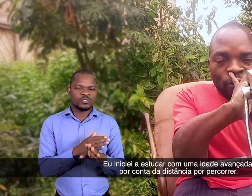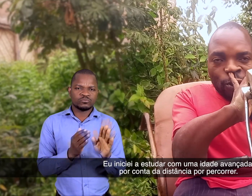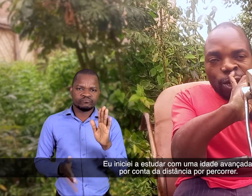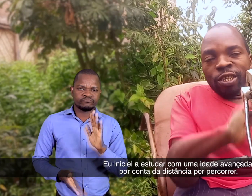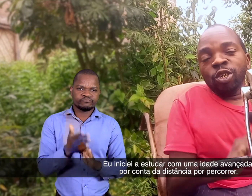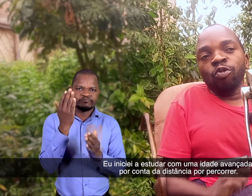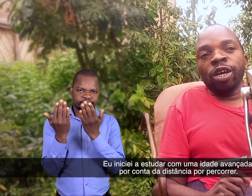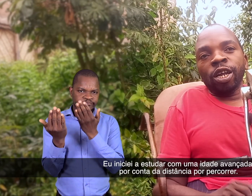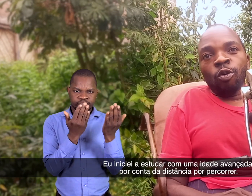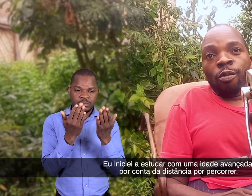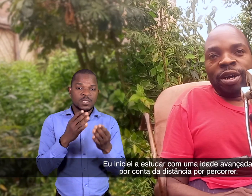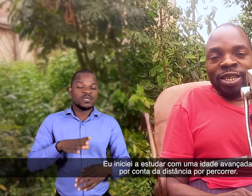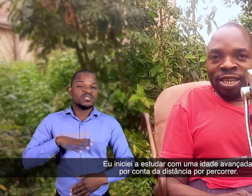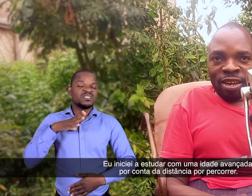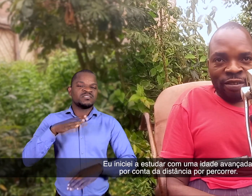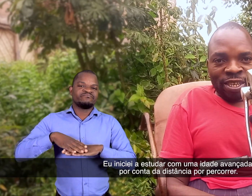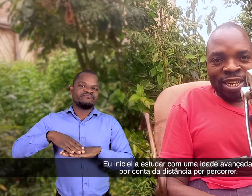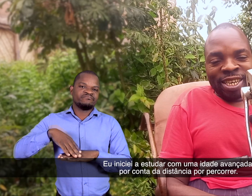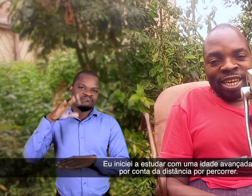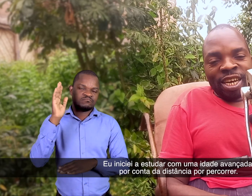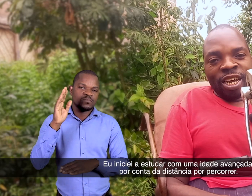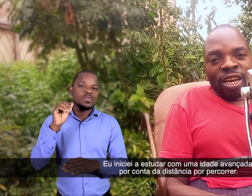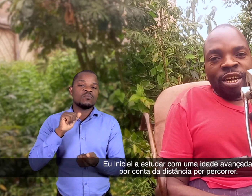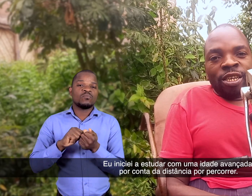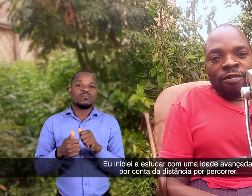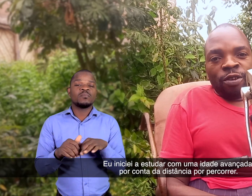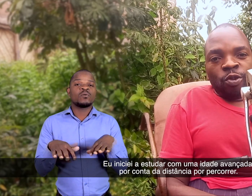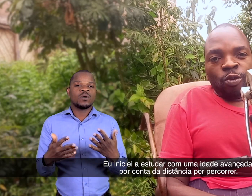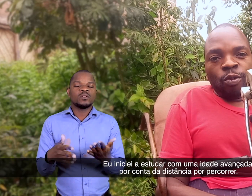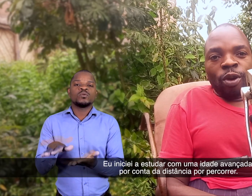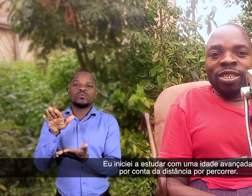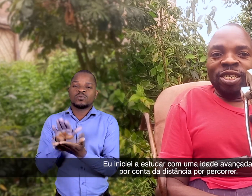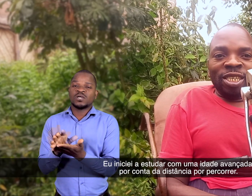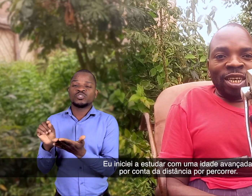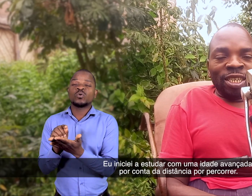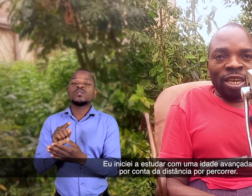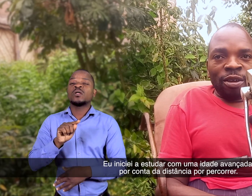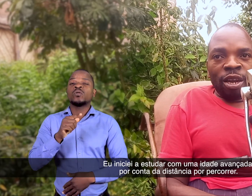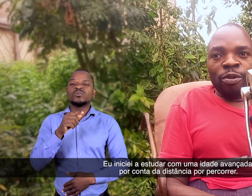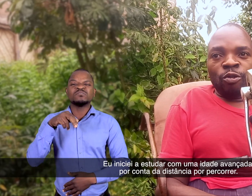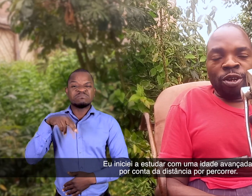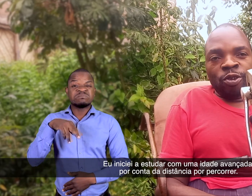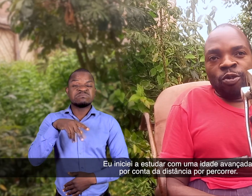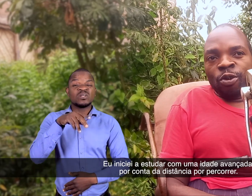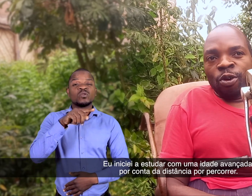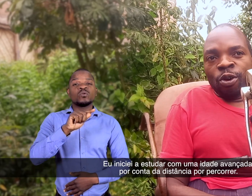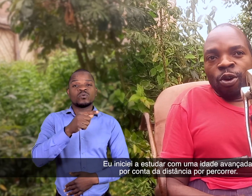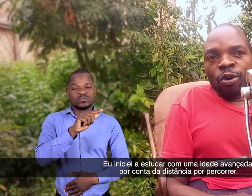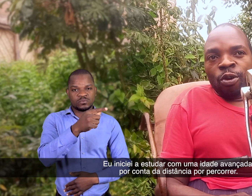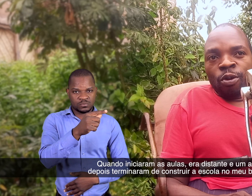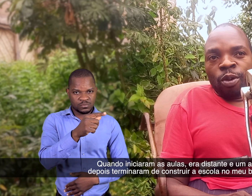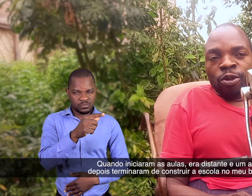iniciei a estudar com uma idade avançada, devido às distâncias que era percorrido,